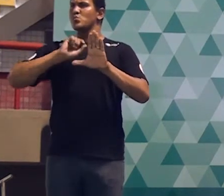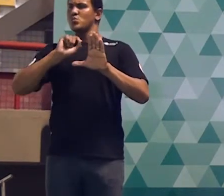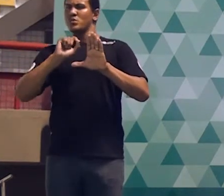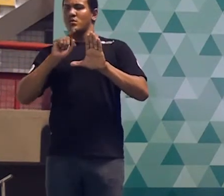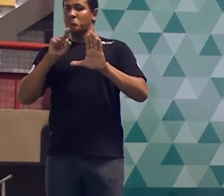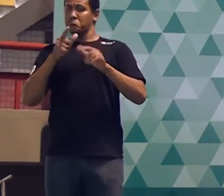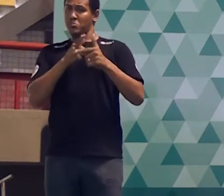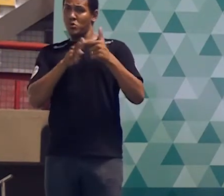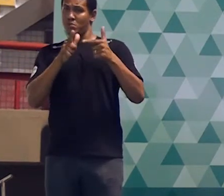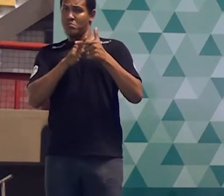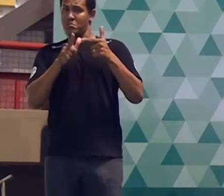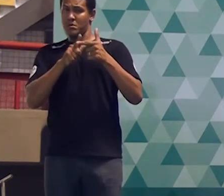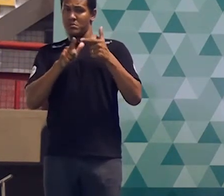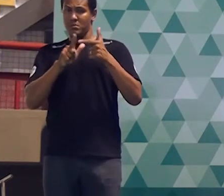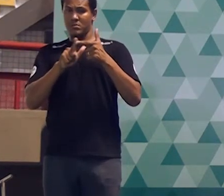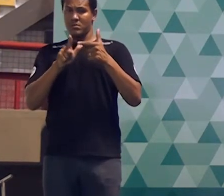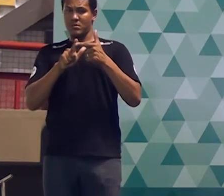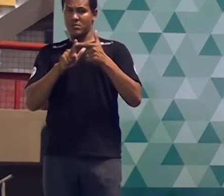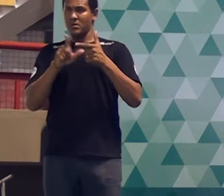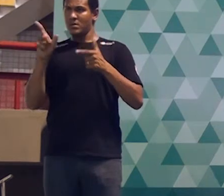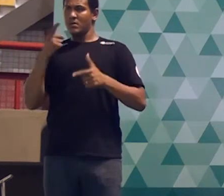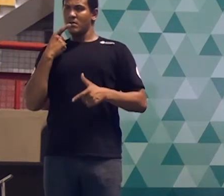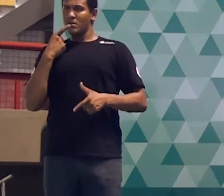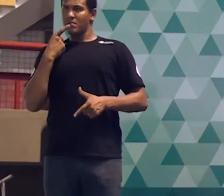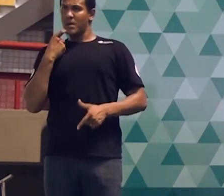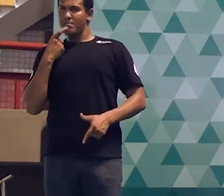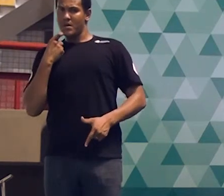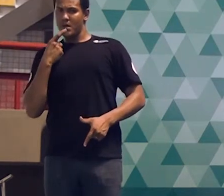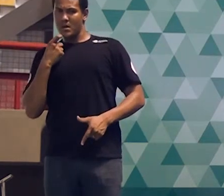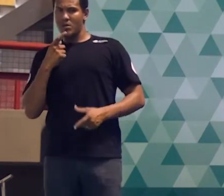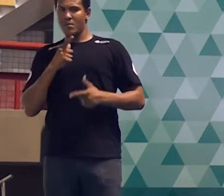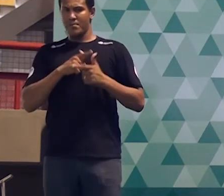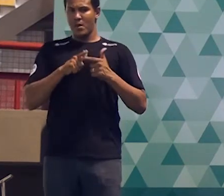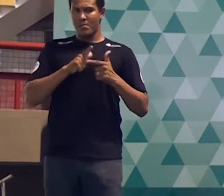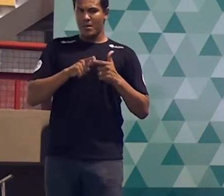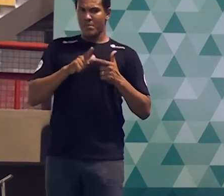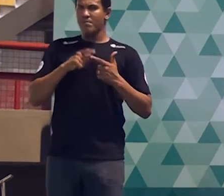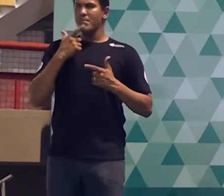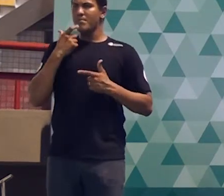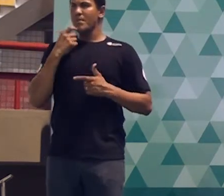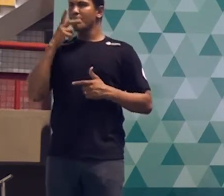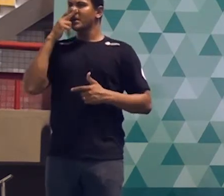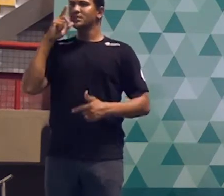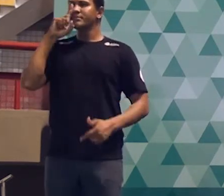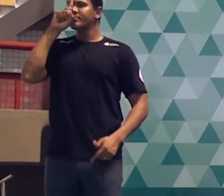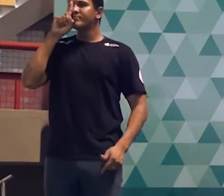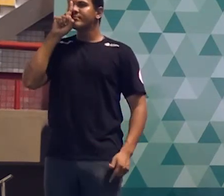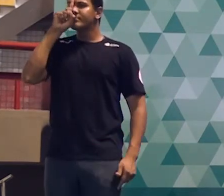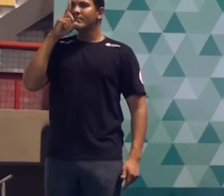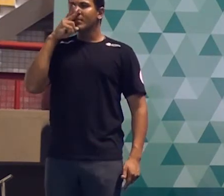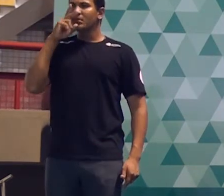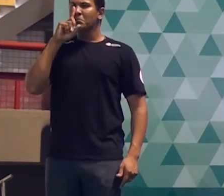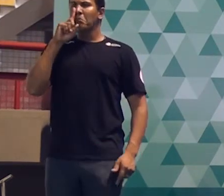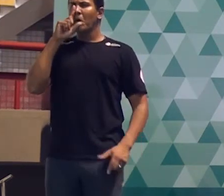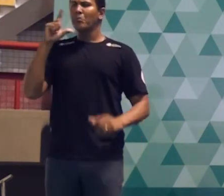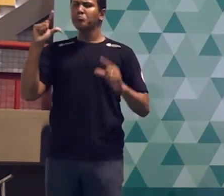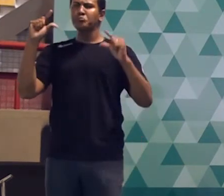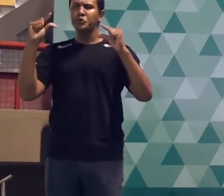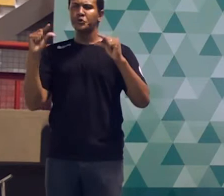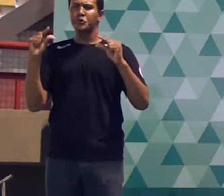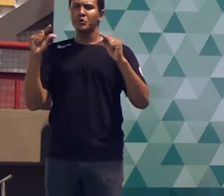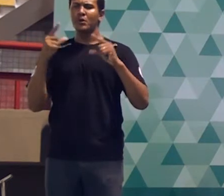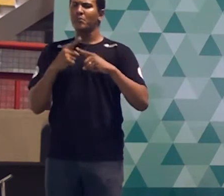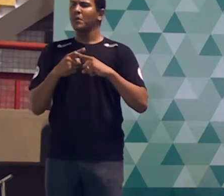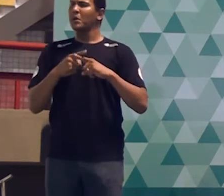e dificuldade de vermelho. Vermelho aí sendo perigosas. E coloquei bem pequenininhas, porque elas